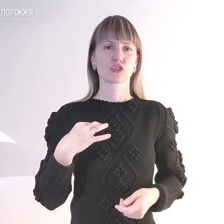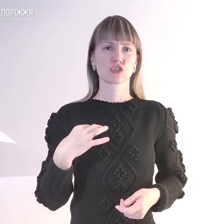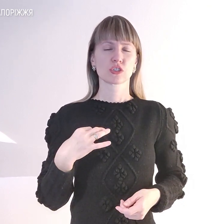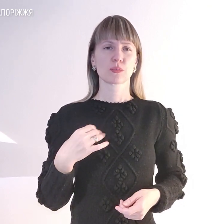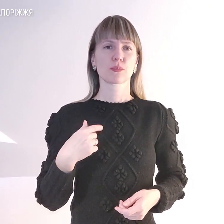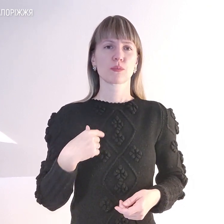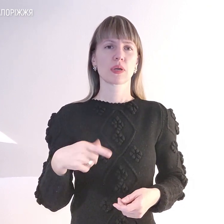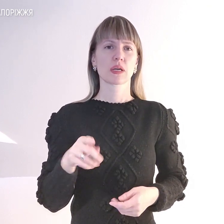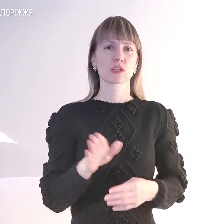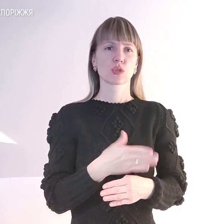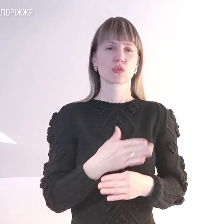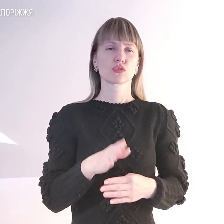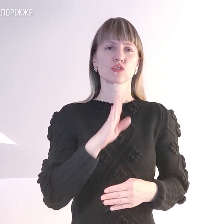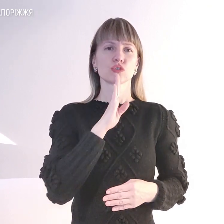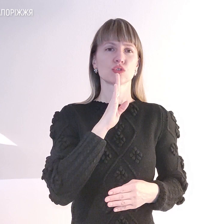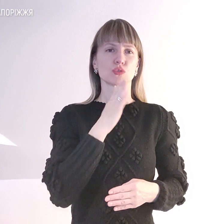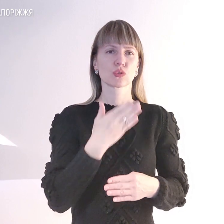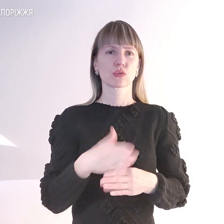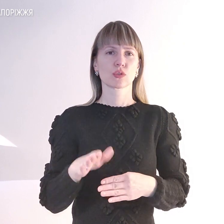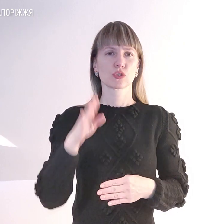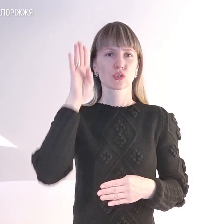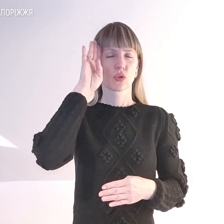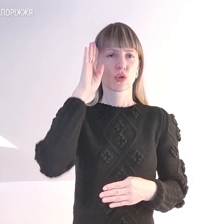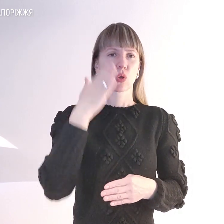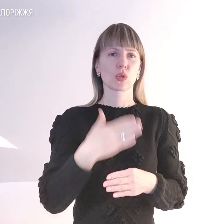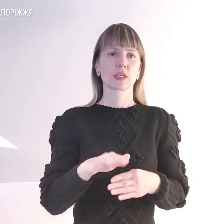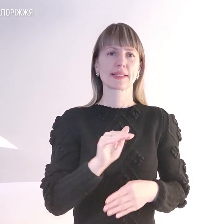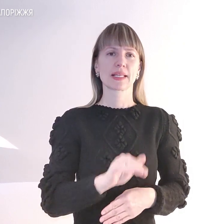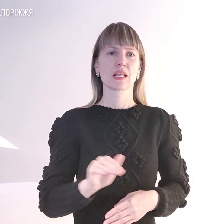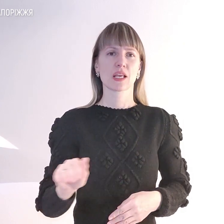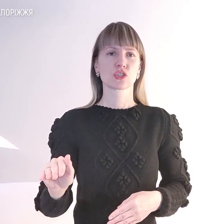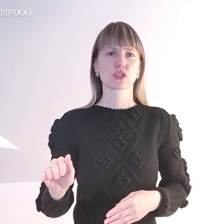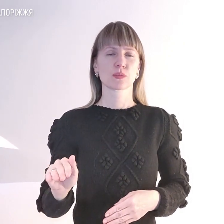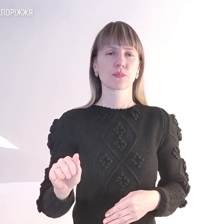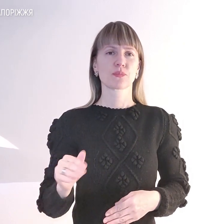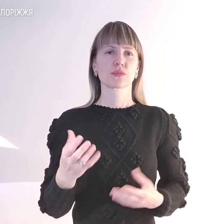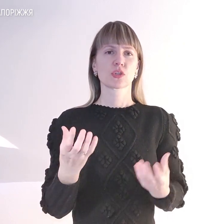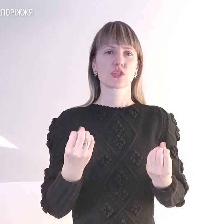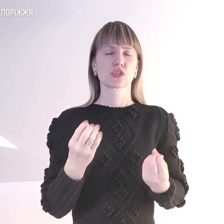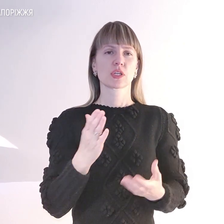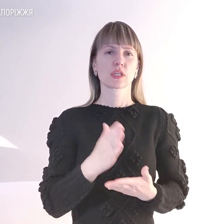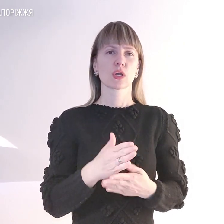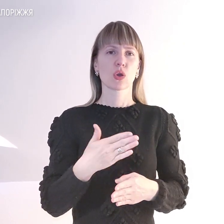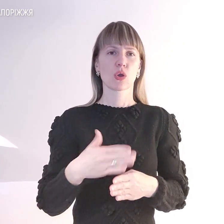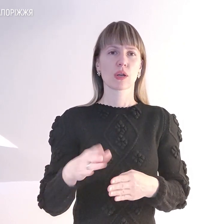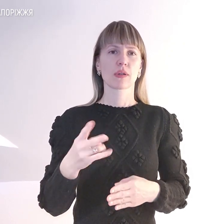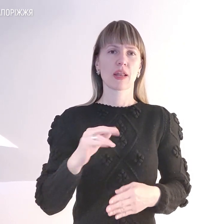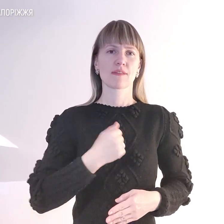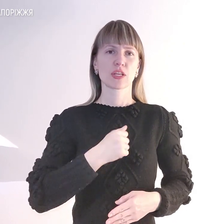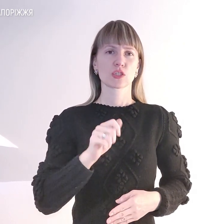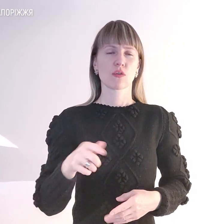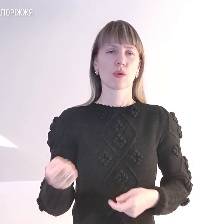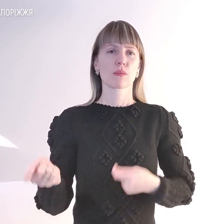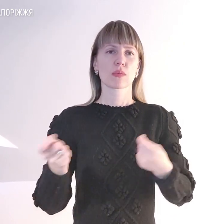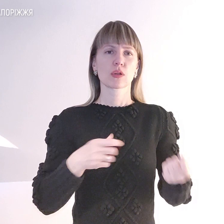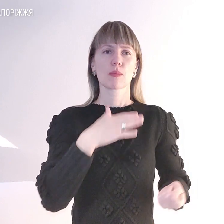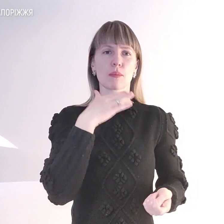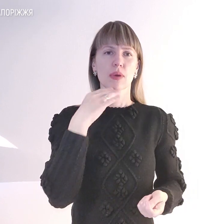їх сортуємо окремо жіночі, окремо чоловічі, окремо дитячі. Ось ще є окремо для військових. Приносять багато і забирають також